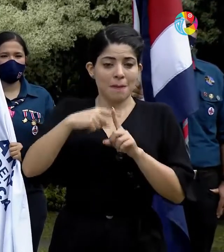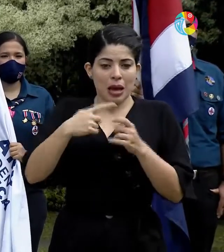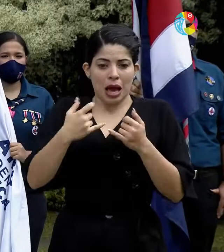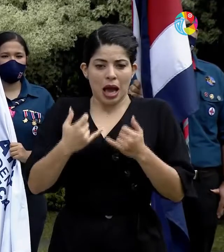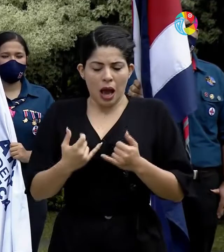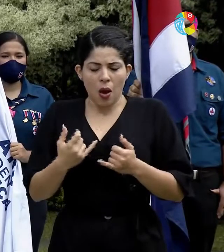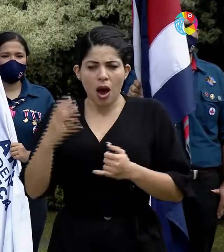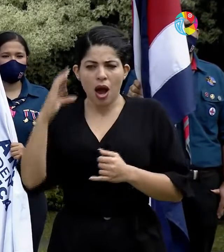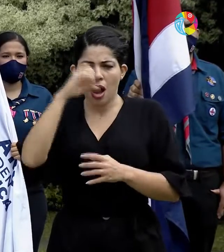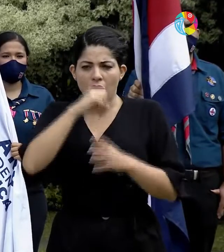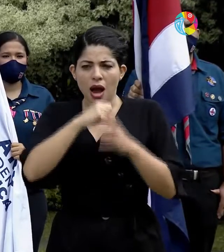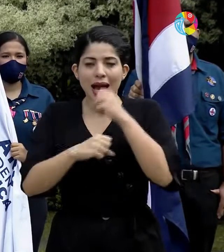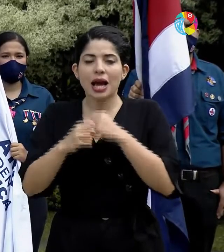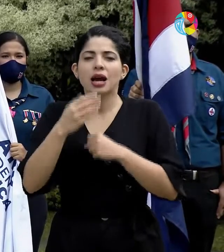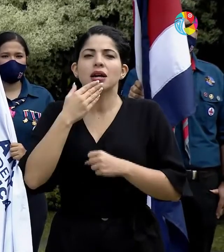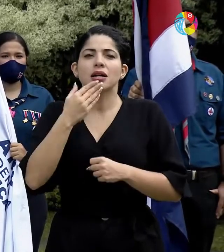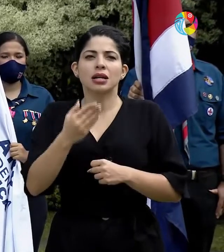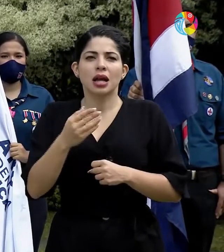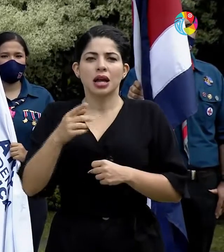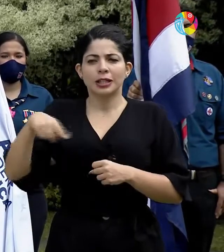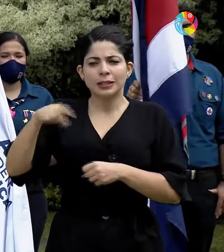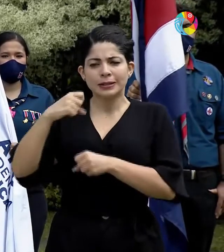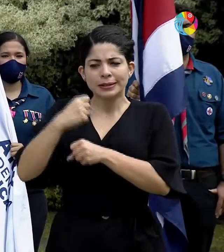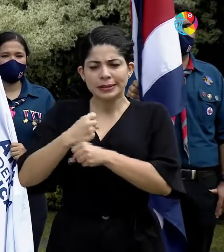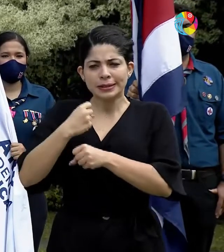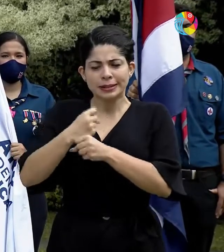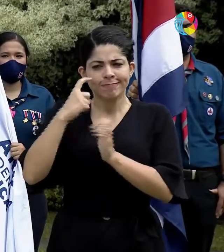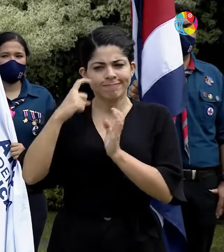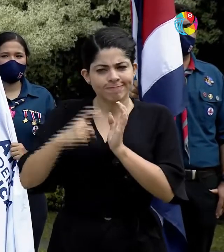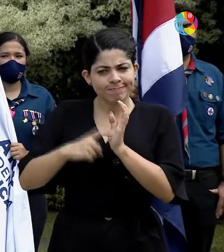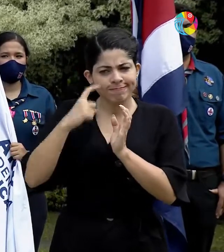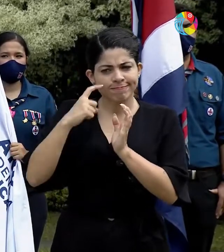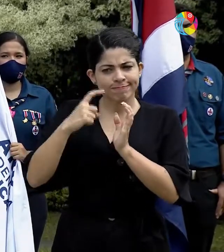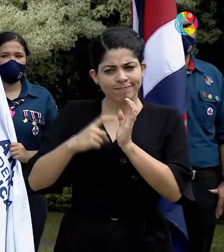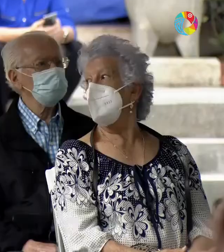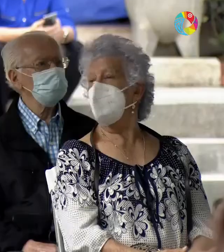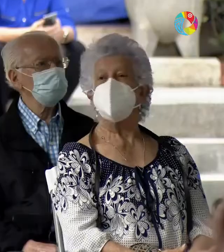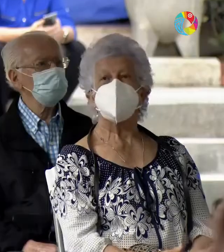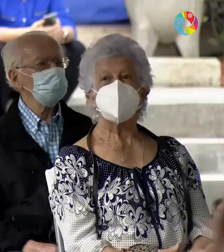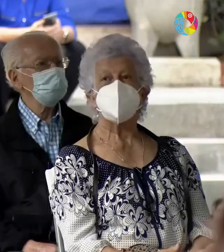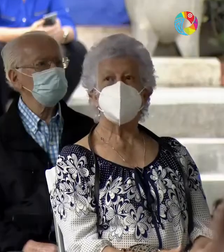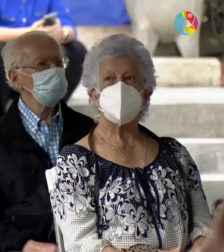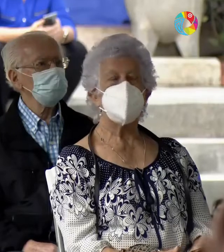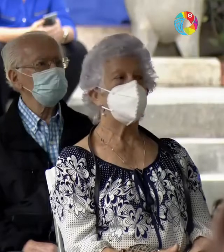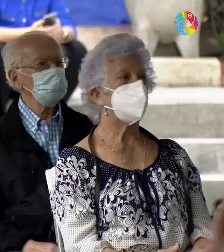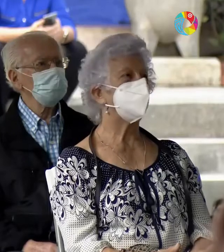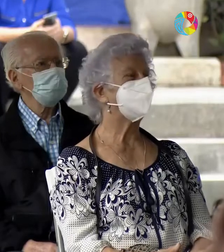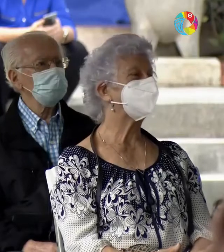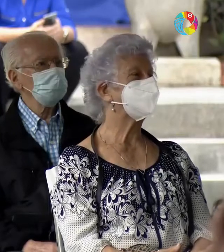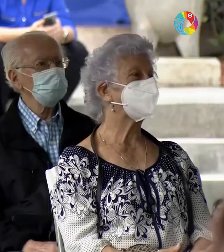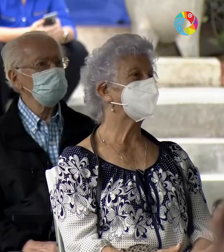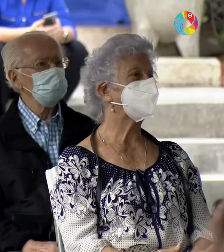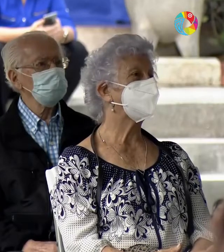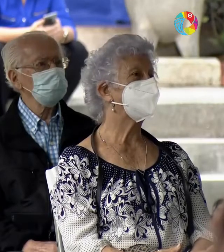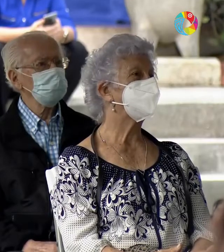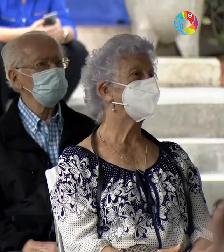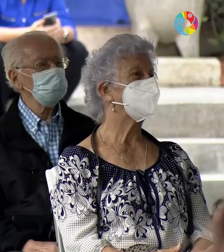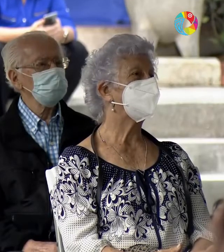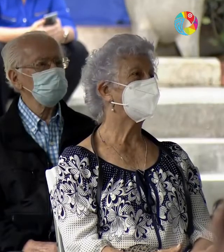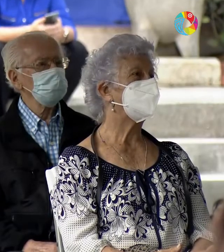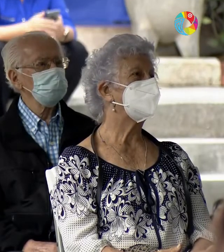más gracias al empeño y a la reivindicación de reconocernos en nuestra diversidad, a la Junta de los Legados,